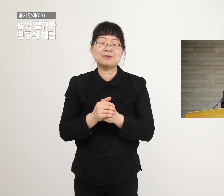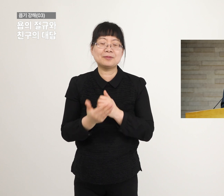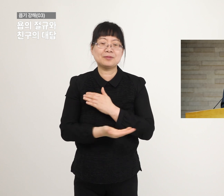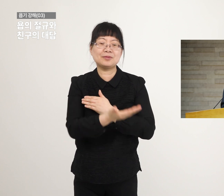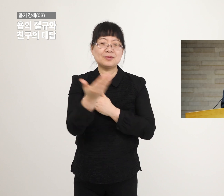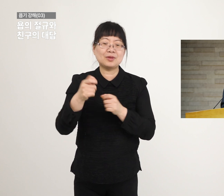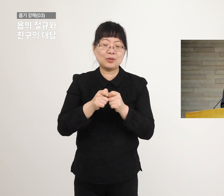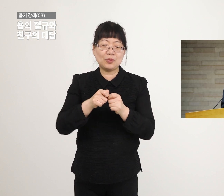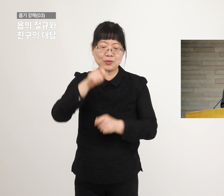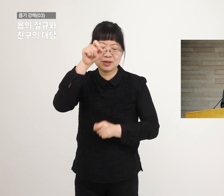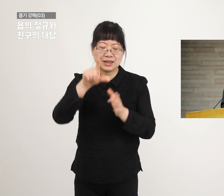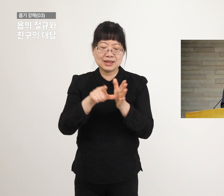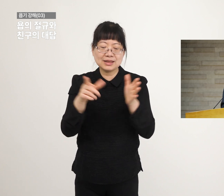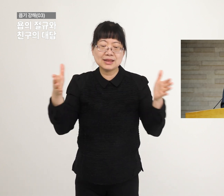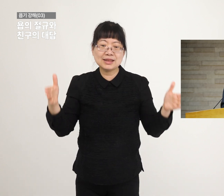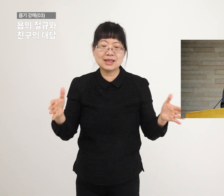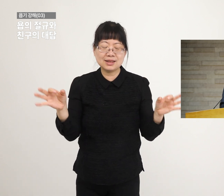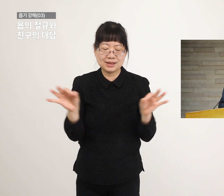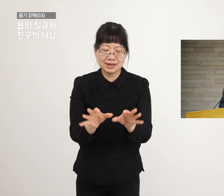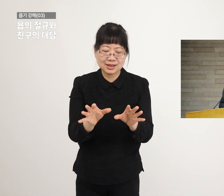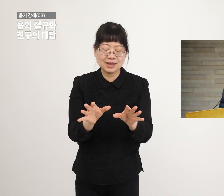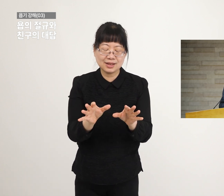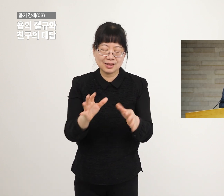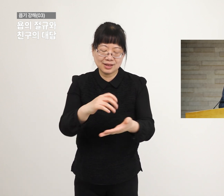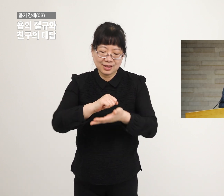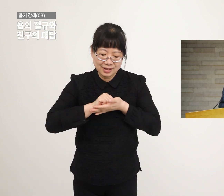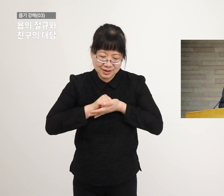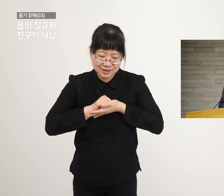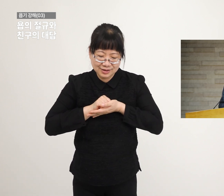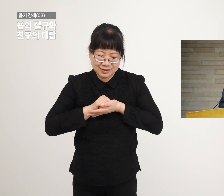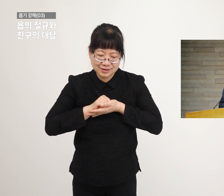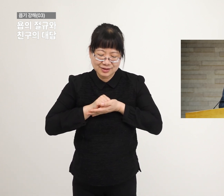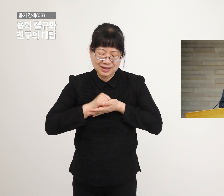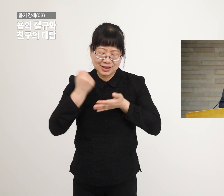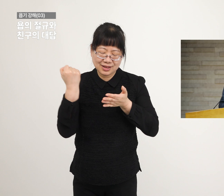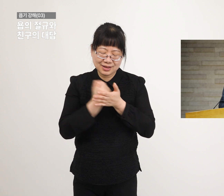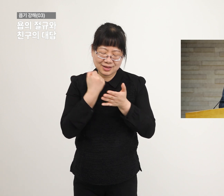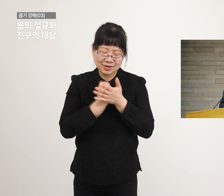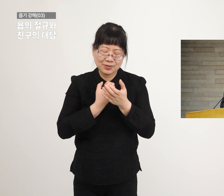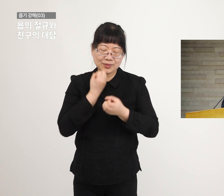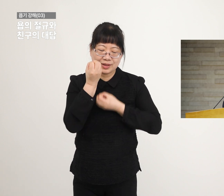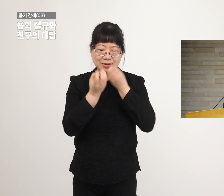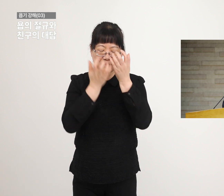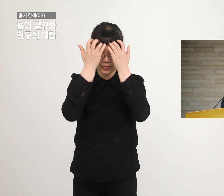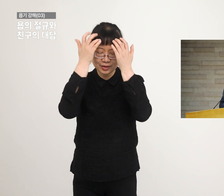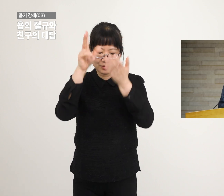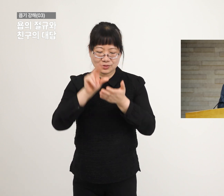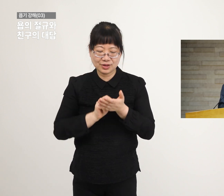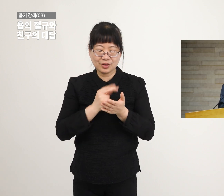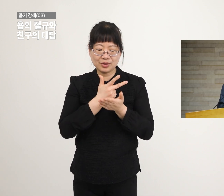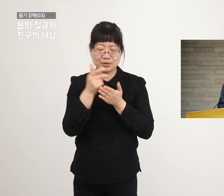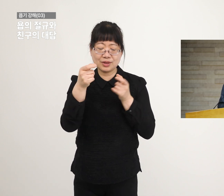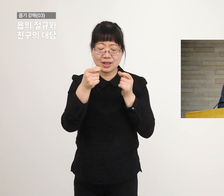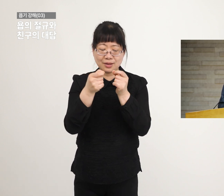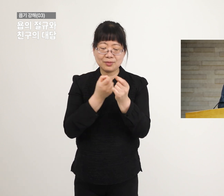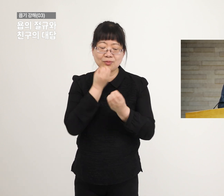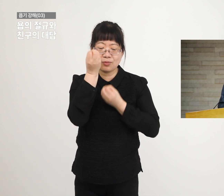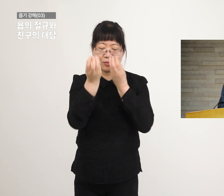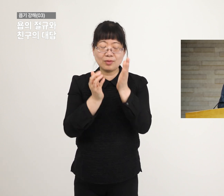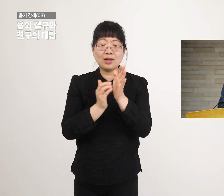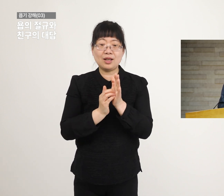여러분들이 오랜 세월 또는 단기적으로 끌어안고 신음하는 고통의 문제들을 주님 앞에